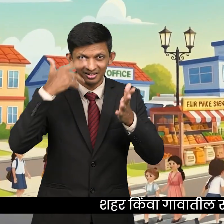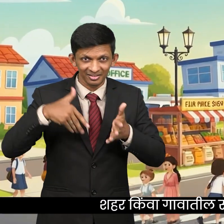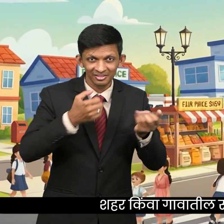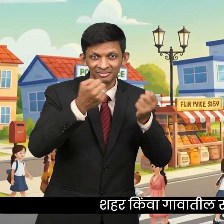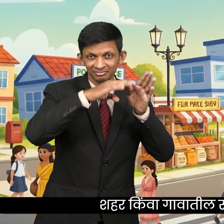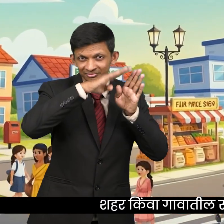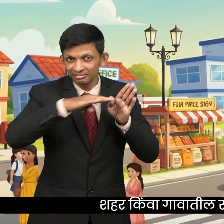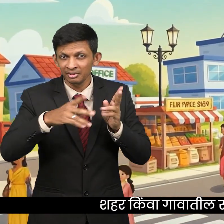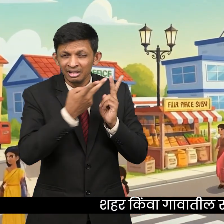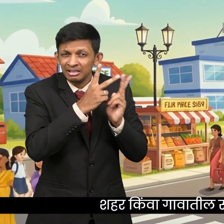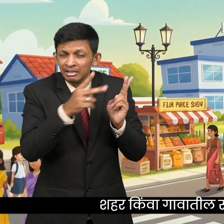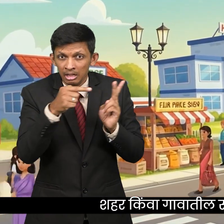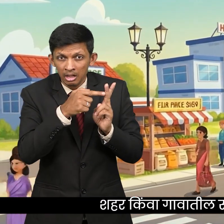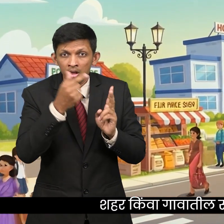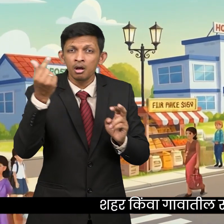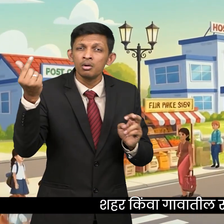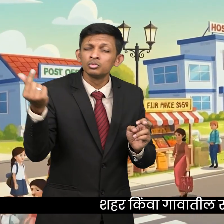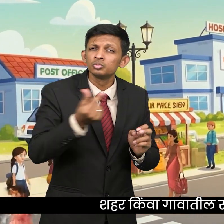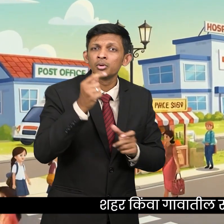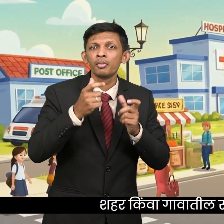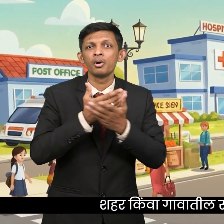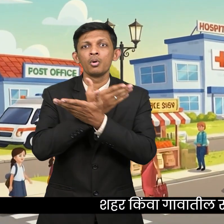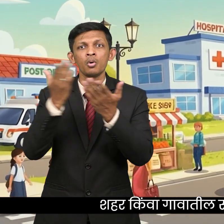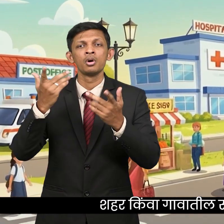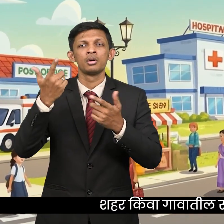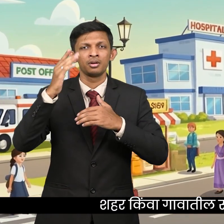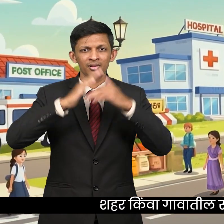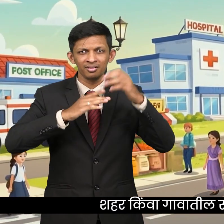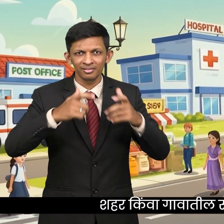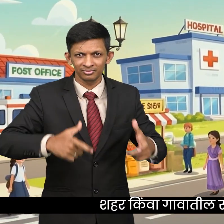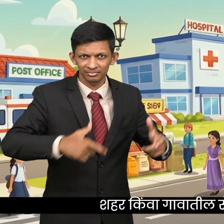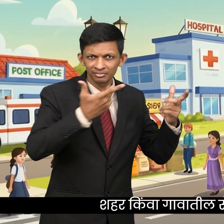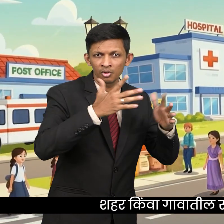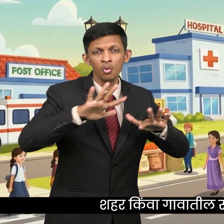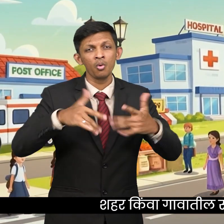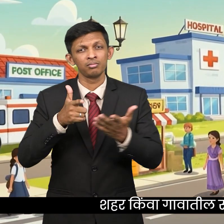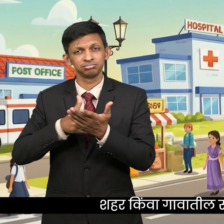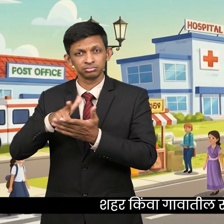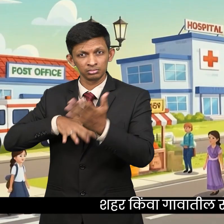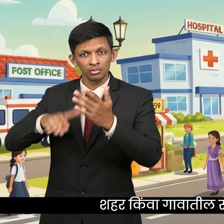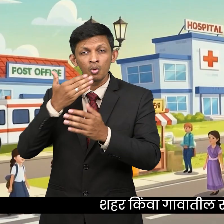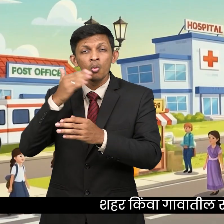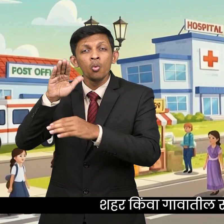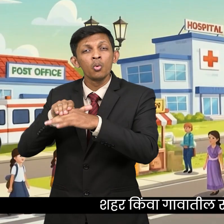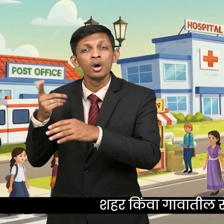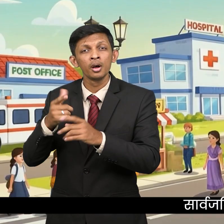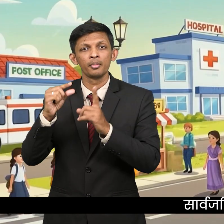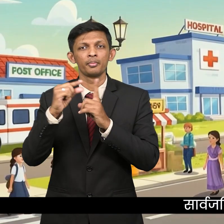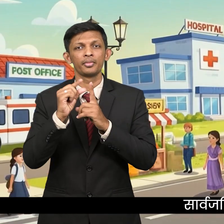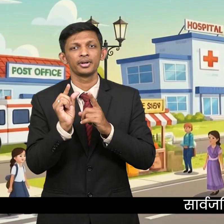शहर किंवा गावातील सर्व लोक वापरत असलेल्या